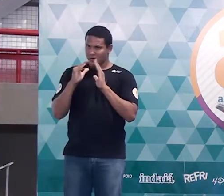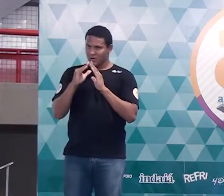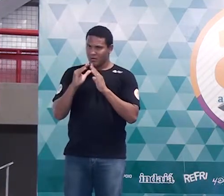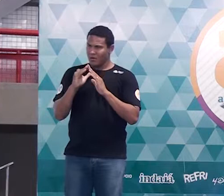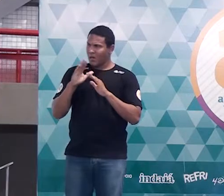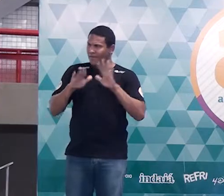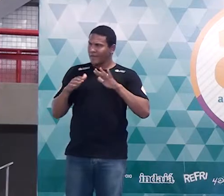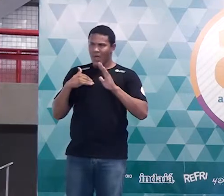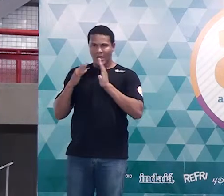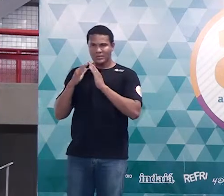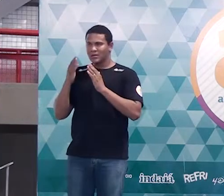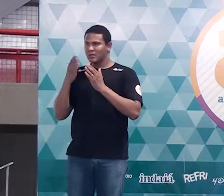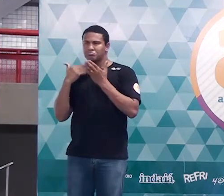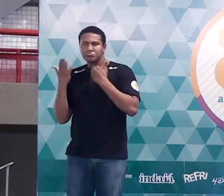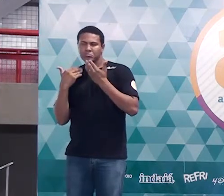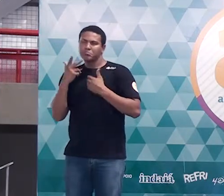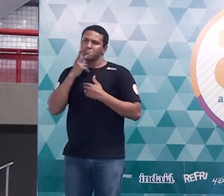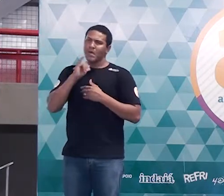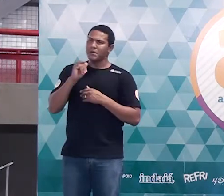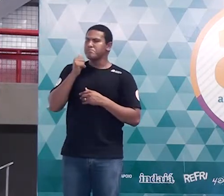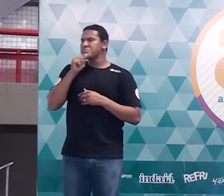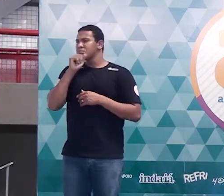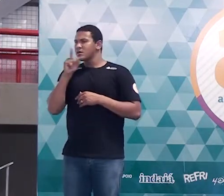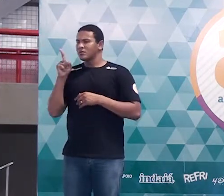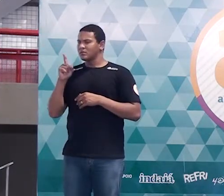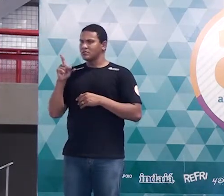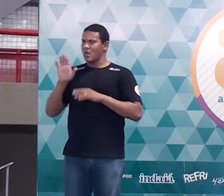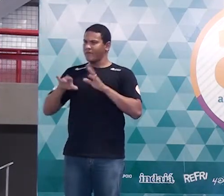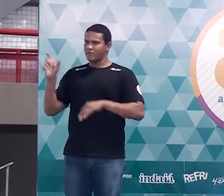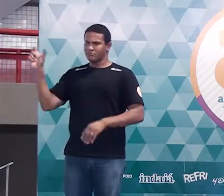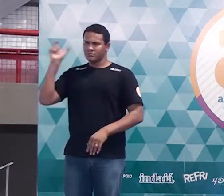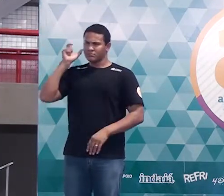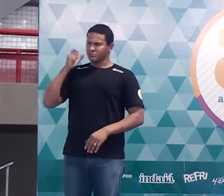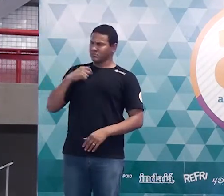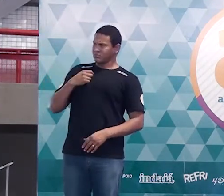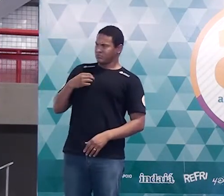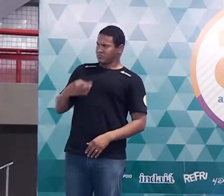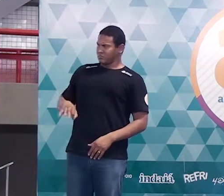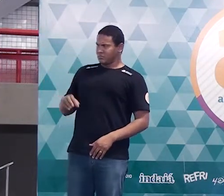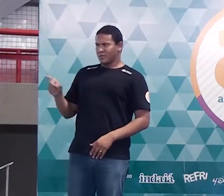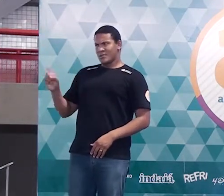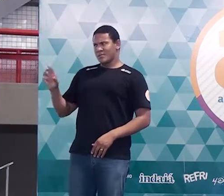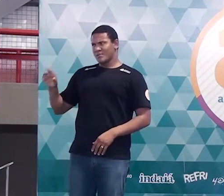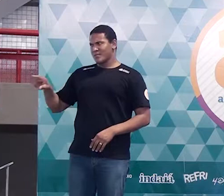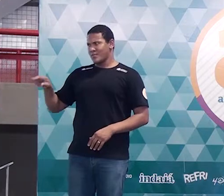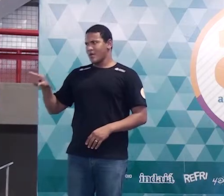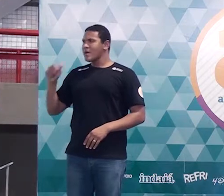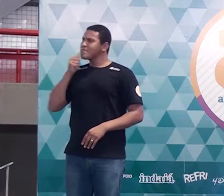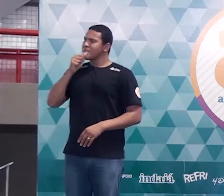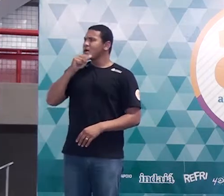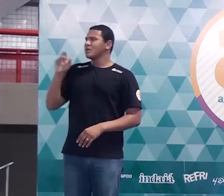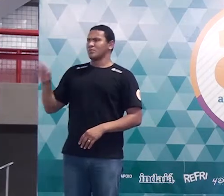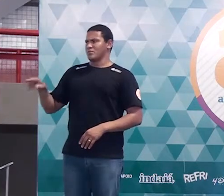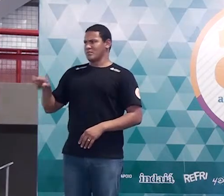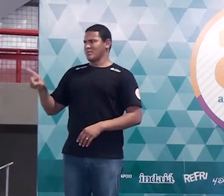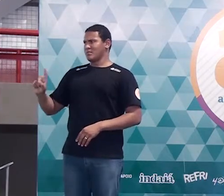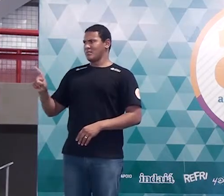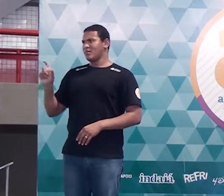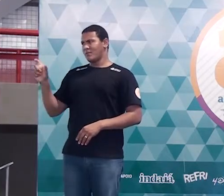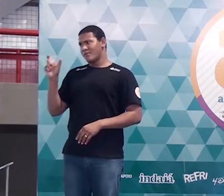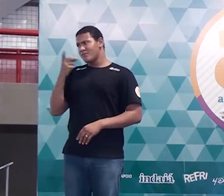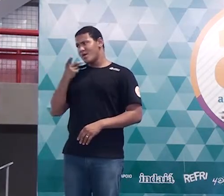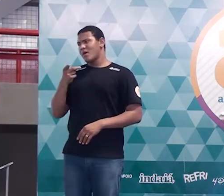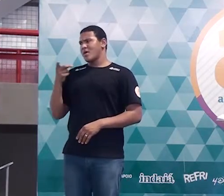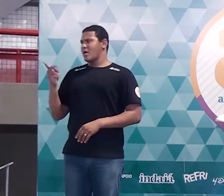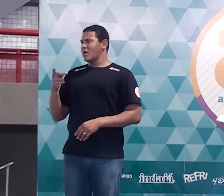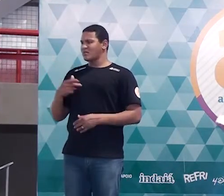os nossos pais, eles dizem coisas que a gente assim: papai não é assim, mamãe não é assim. A senhora está falando